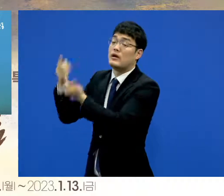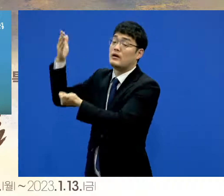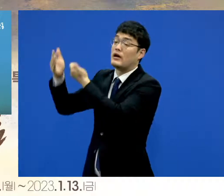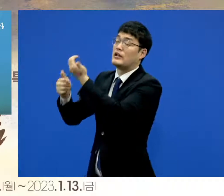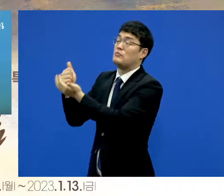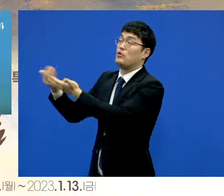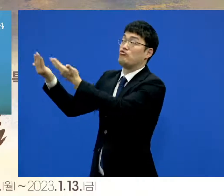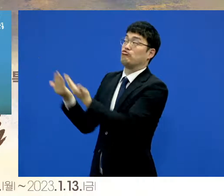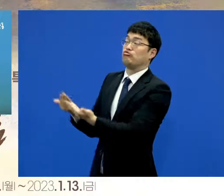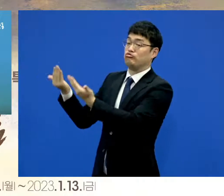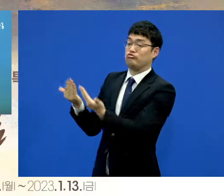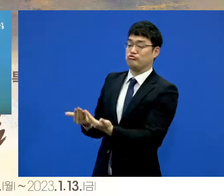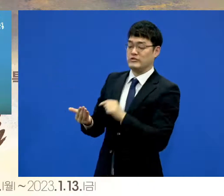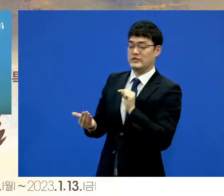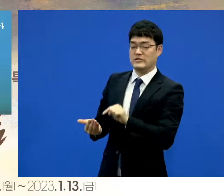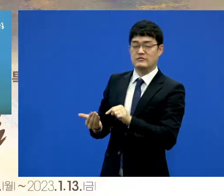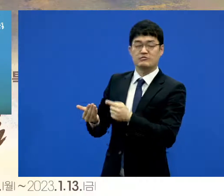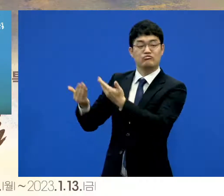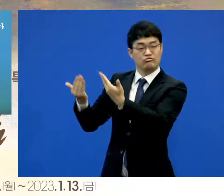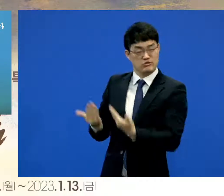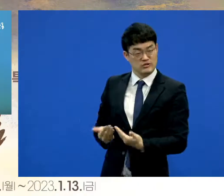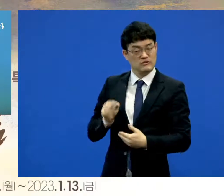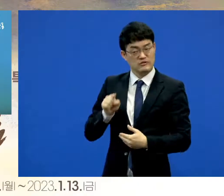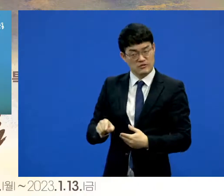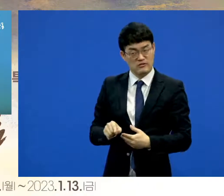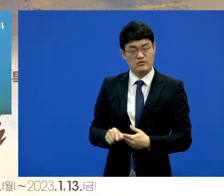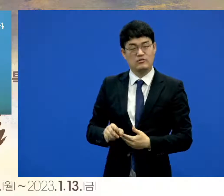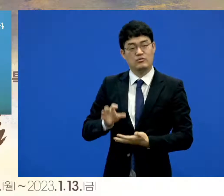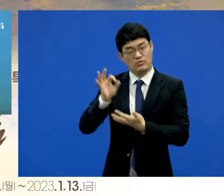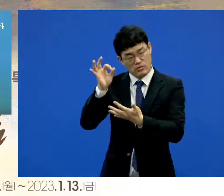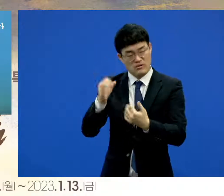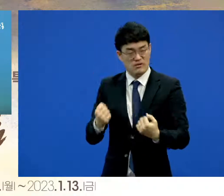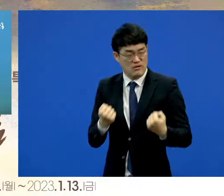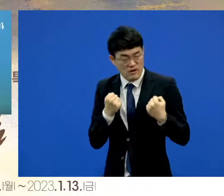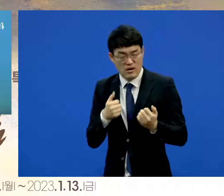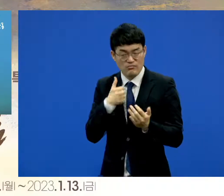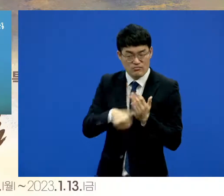이것이 사실은 분별력의 문제입니다. 인생은 분별력의 싸움입니다.